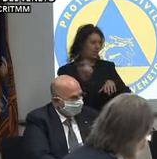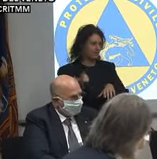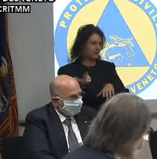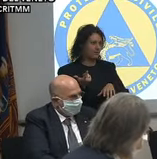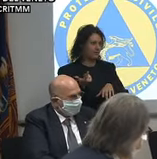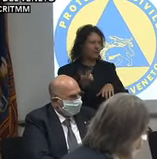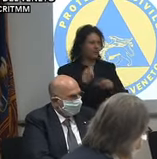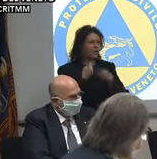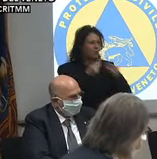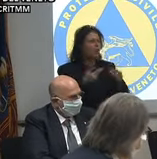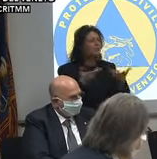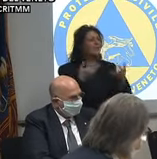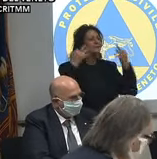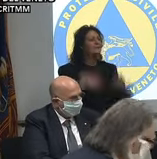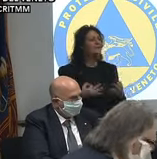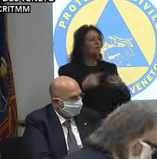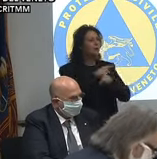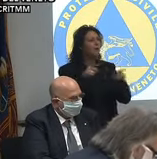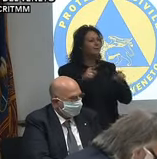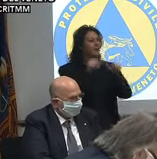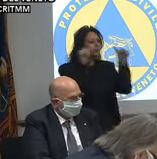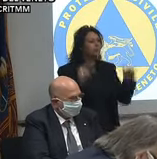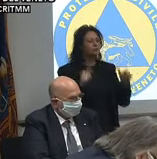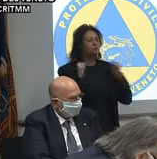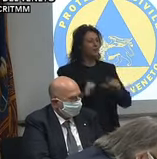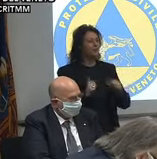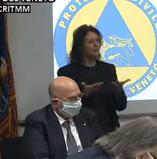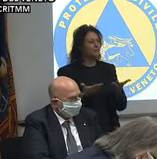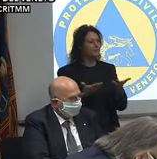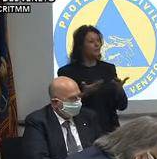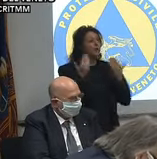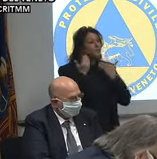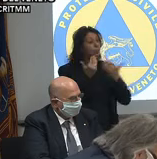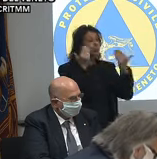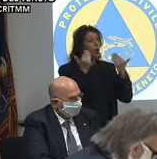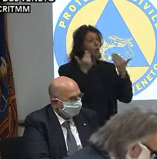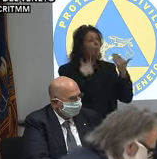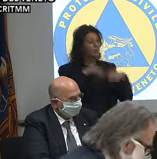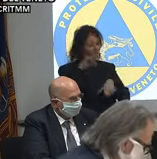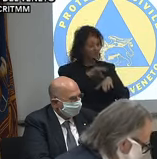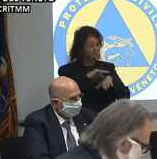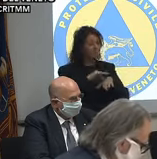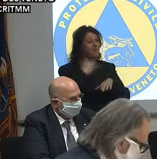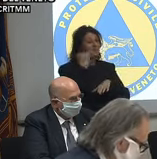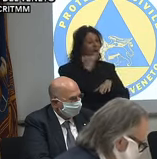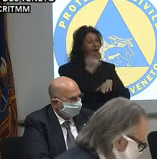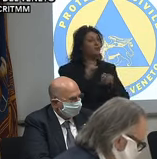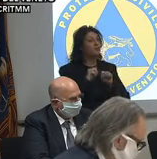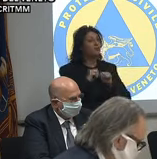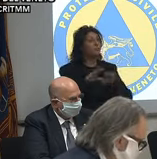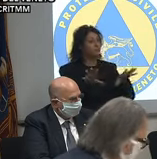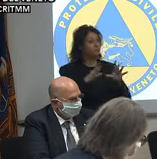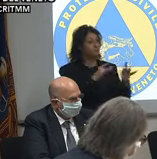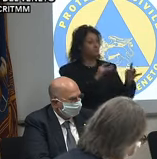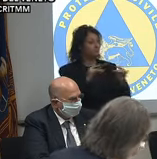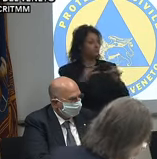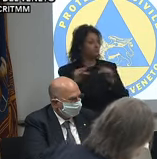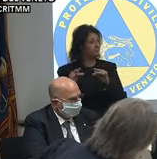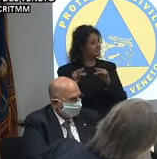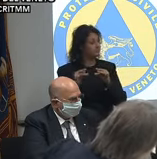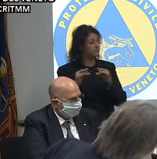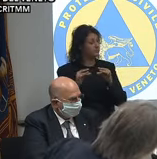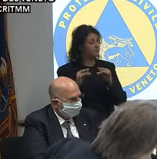cittadini. E purtroppo questa patologia è una patologia trasmissibile, o meglio, sì, si trasmette il virus, è contagiosa. Per